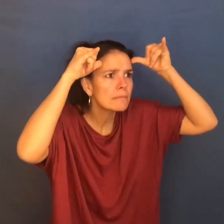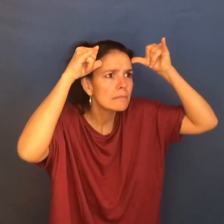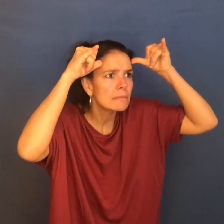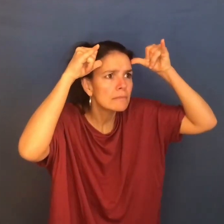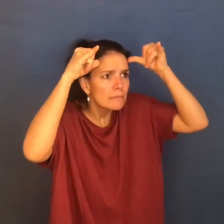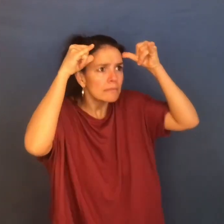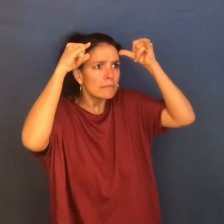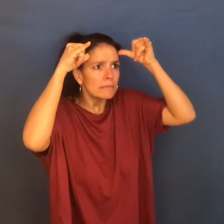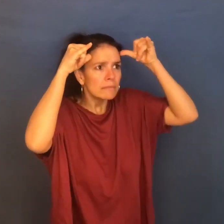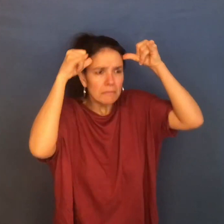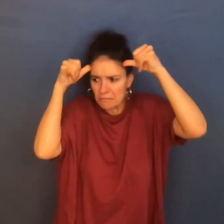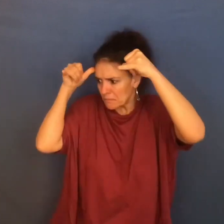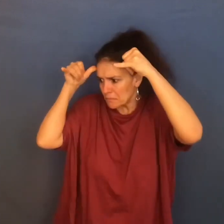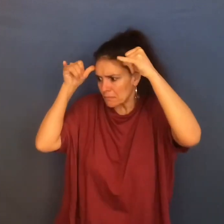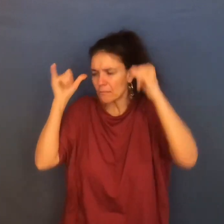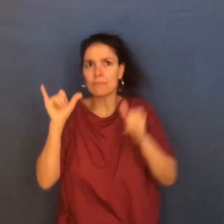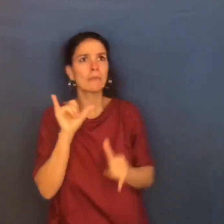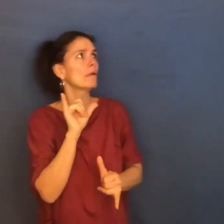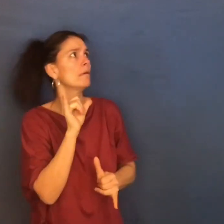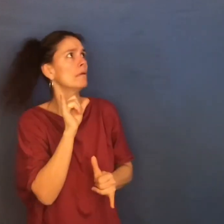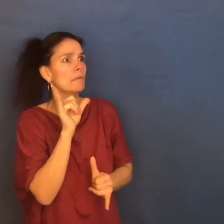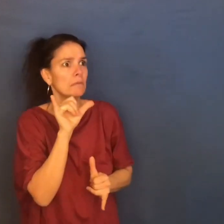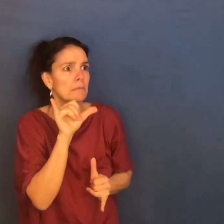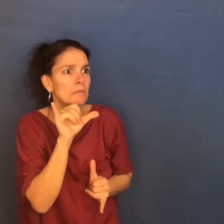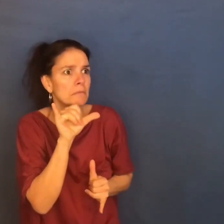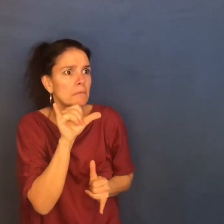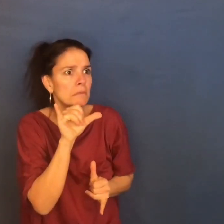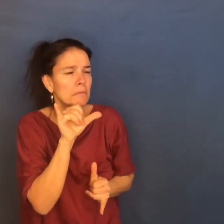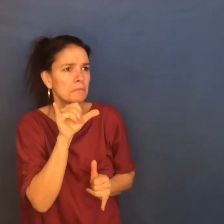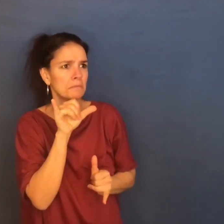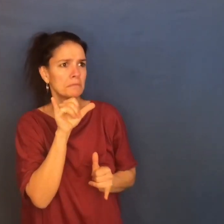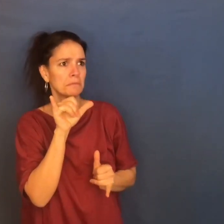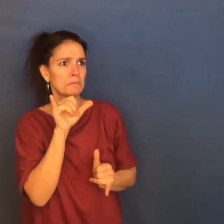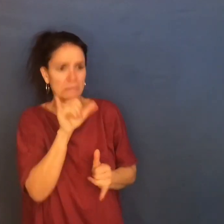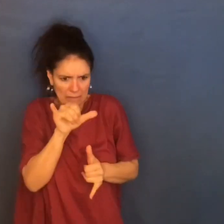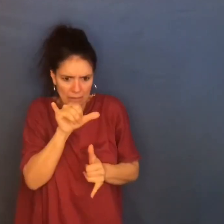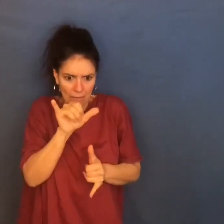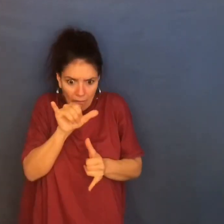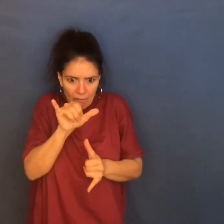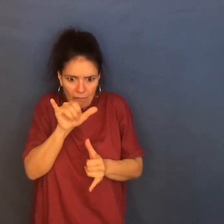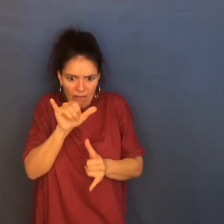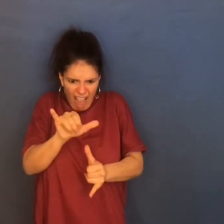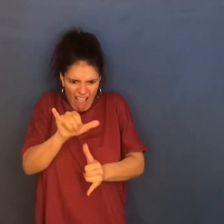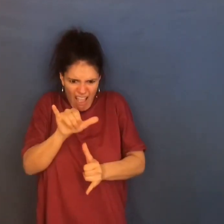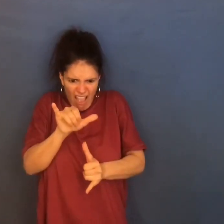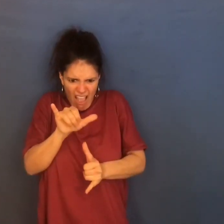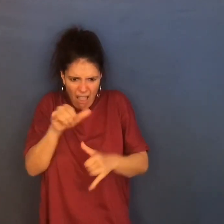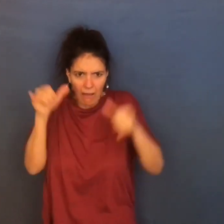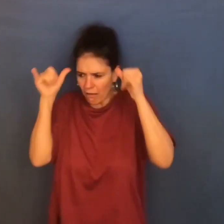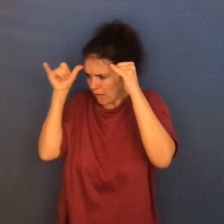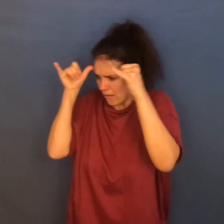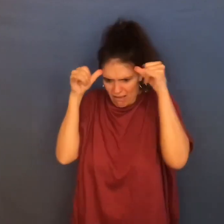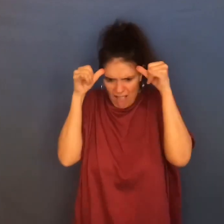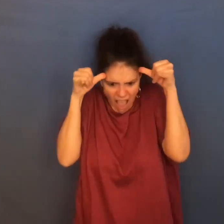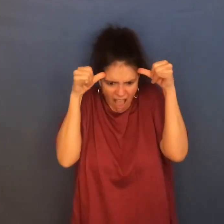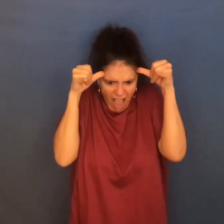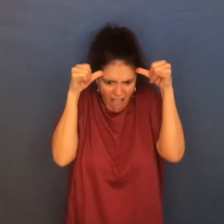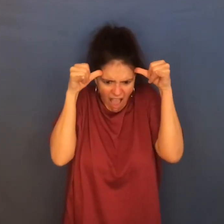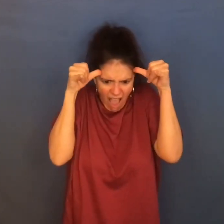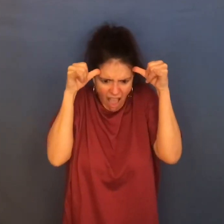pour enlever la deuxième corne restée coincée dans l'œil. La poupée et la vache, toutes deux étonnées, virent juste